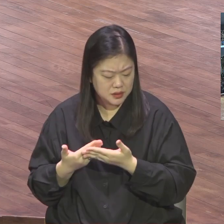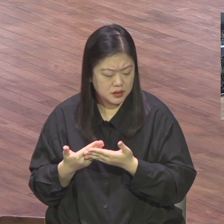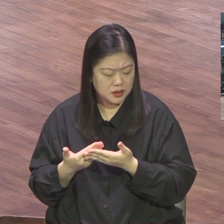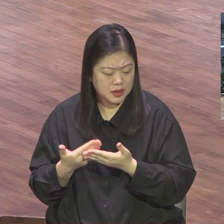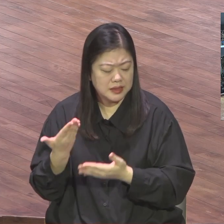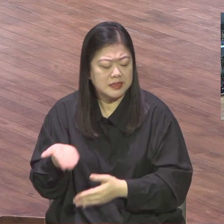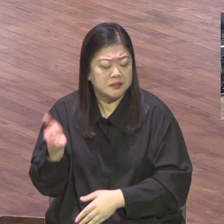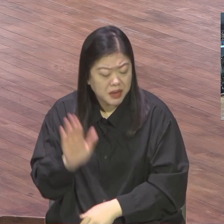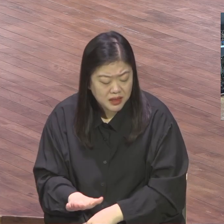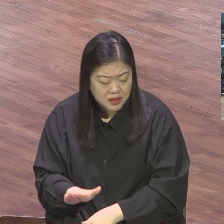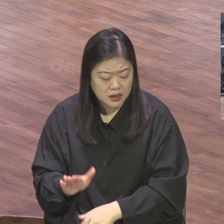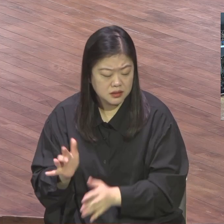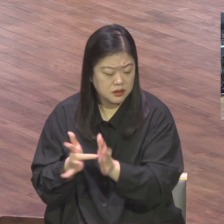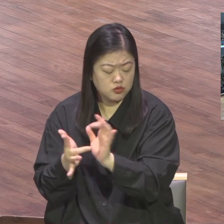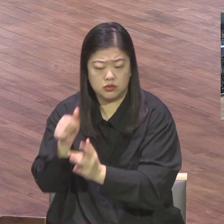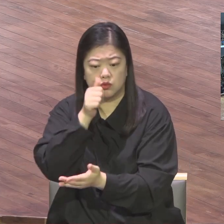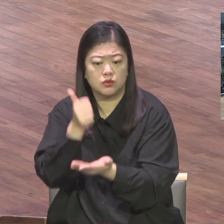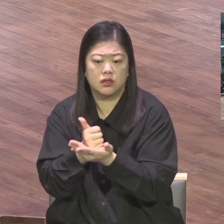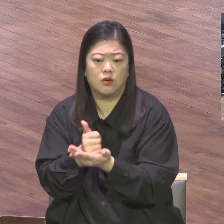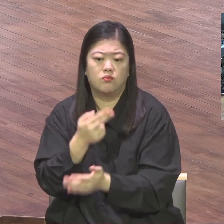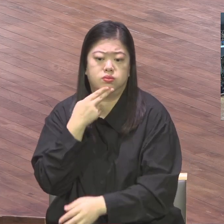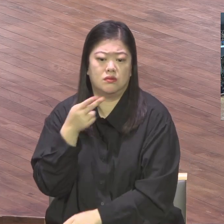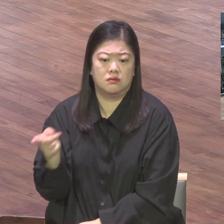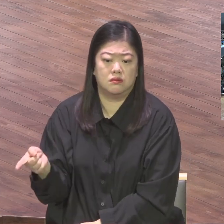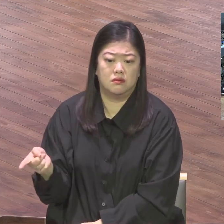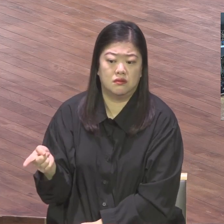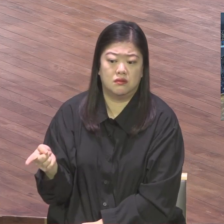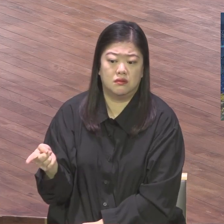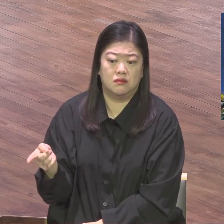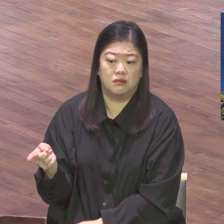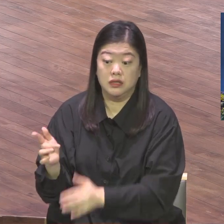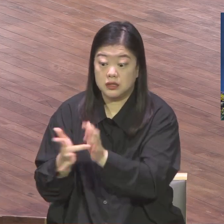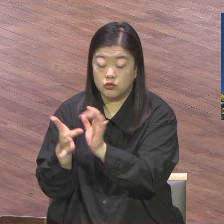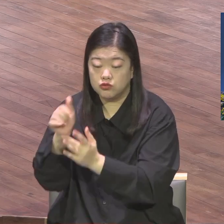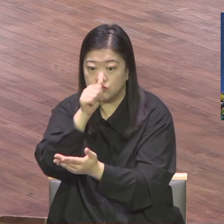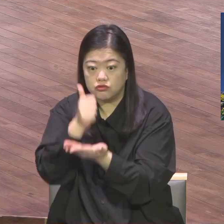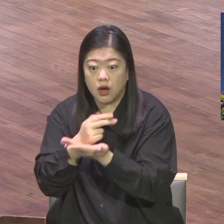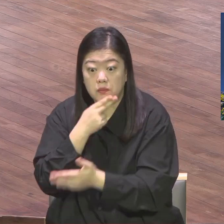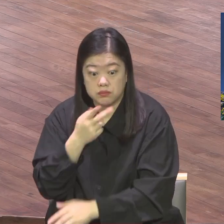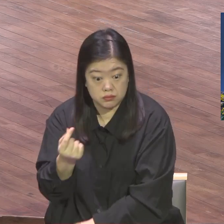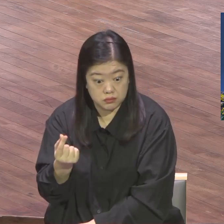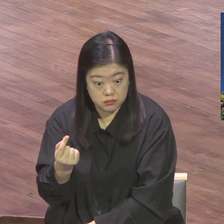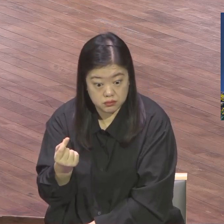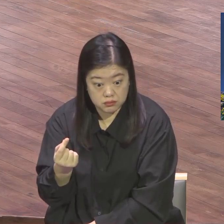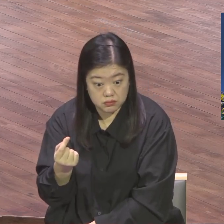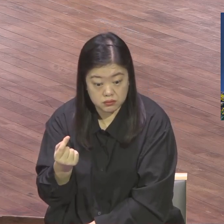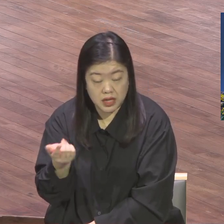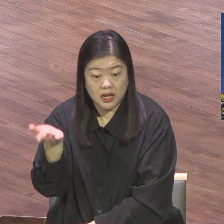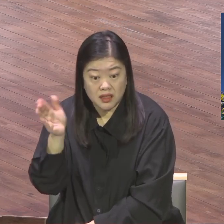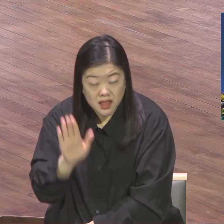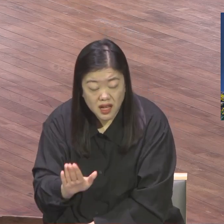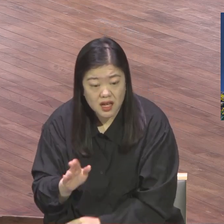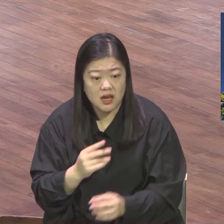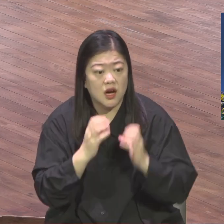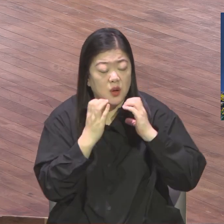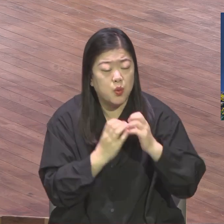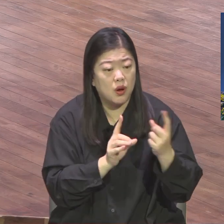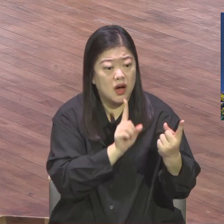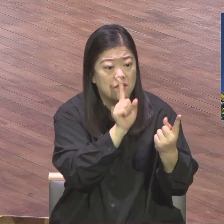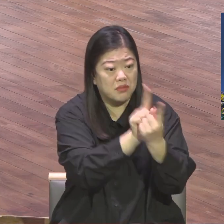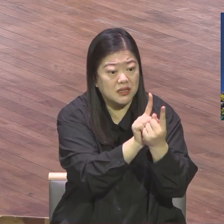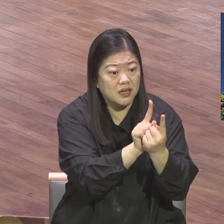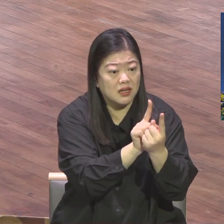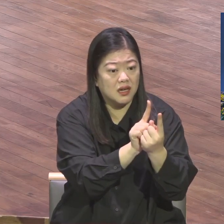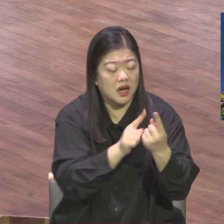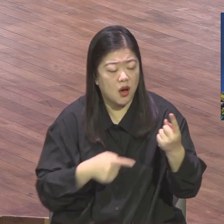받으시니로되 죄는 없으니라. 죄 없는 분이라 그러죠. 그런데 왜 굳이